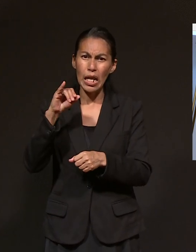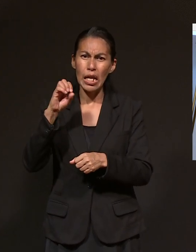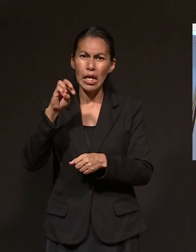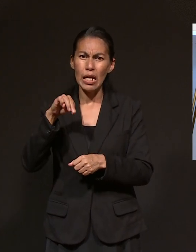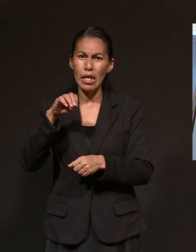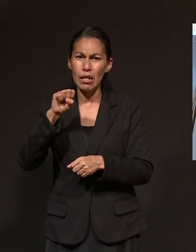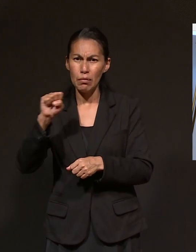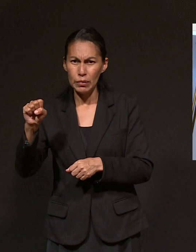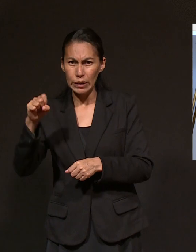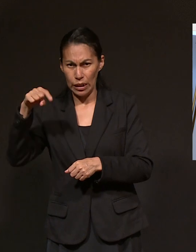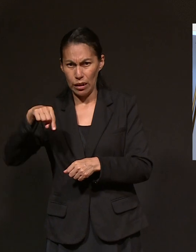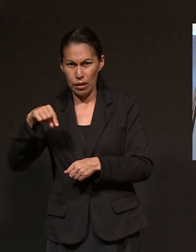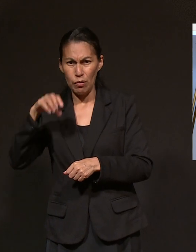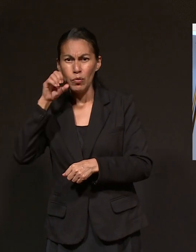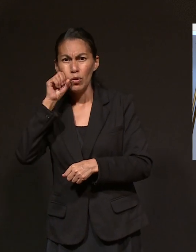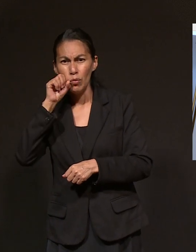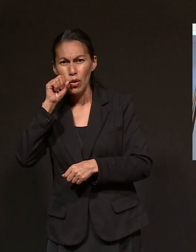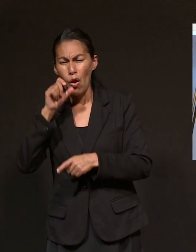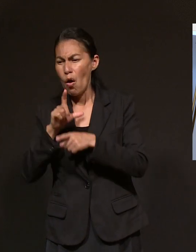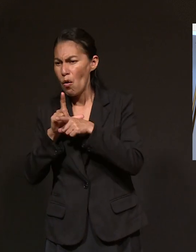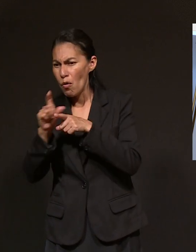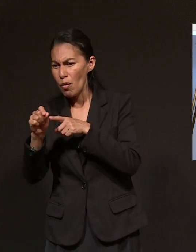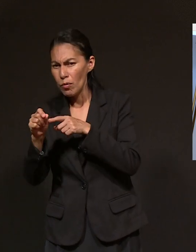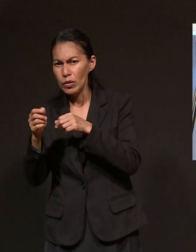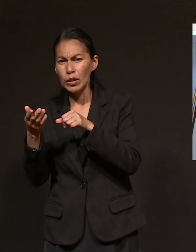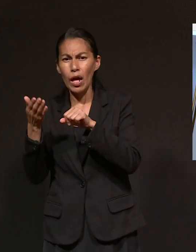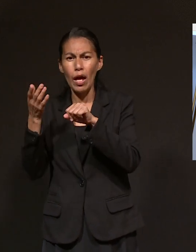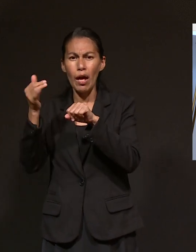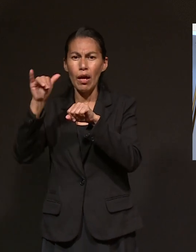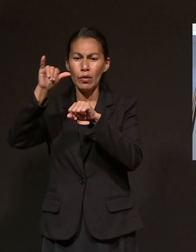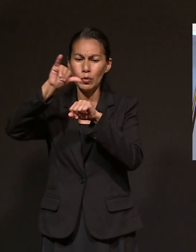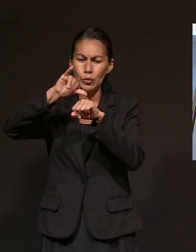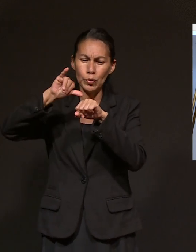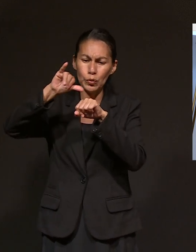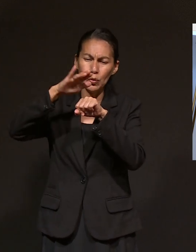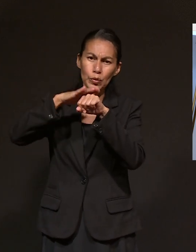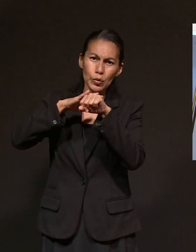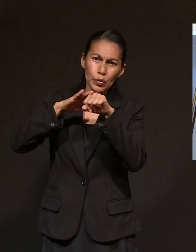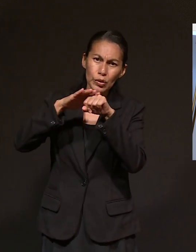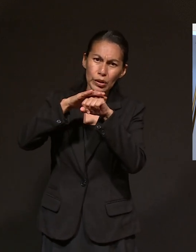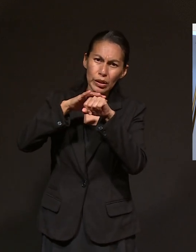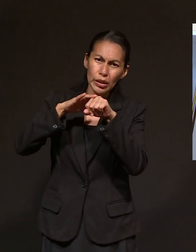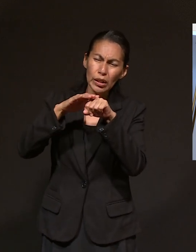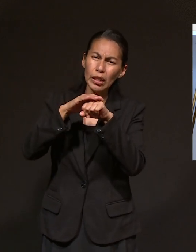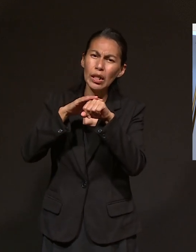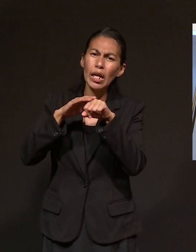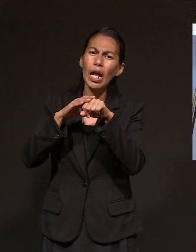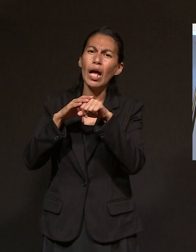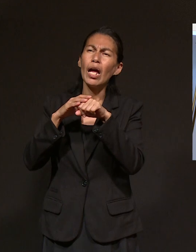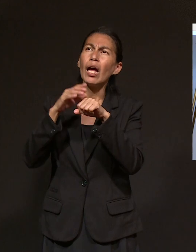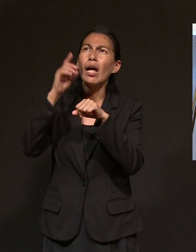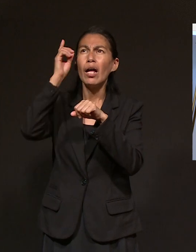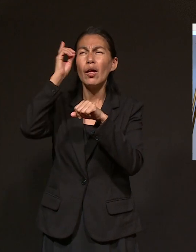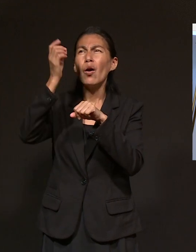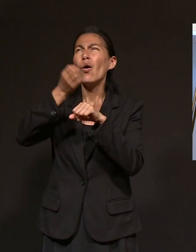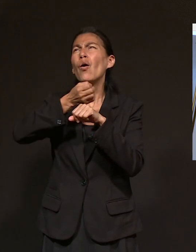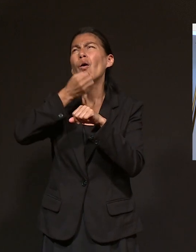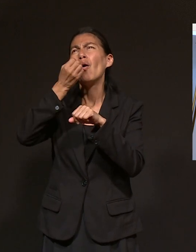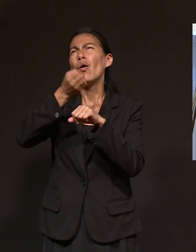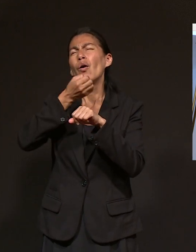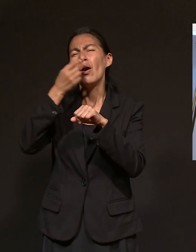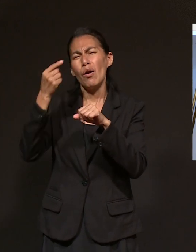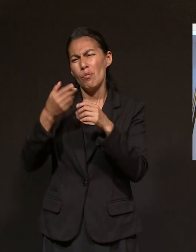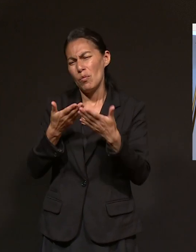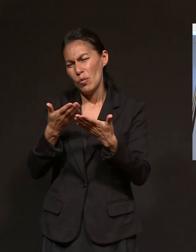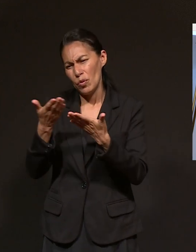IMSS aquí de Montemorelos Y tuvimos la bendición de ungirla y ponerla en